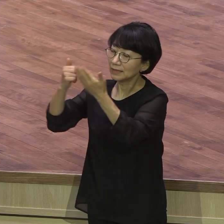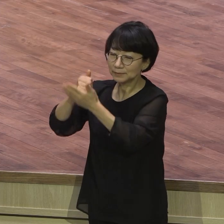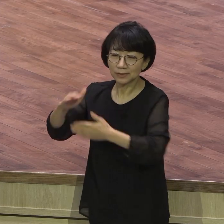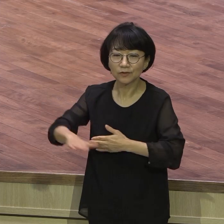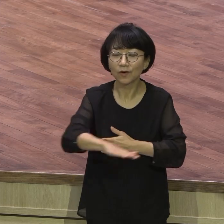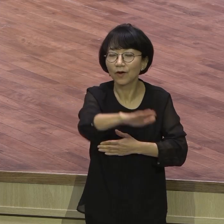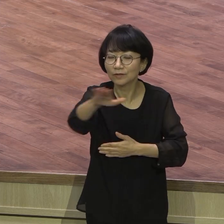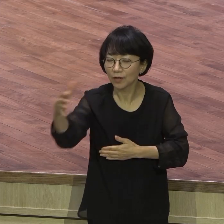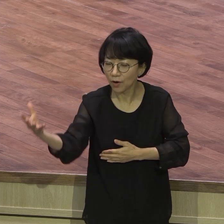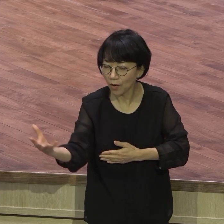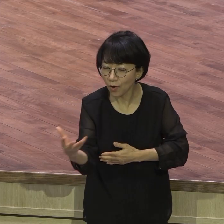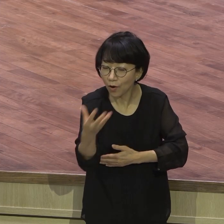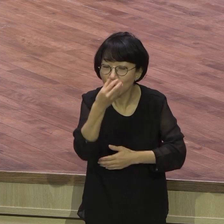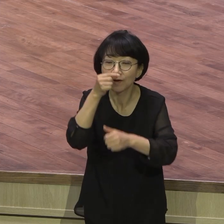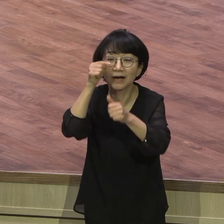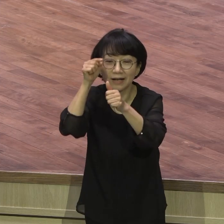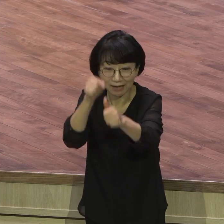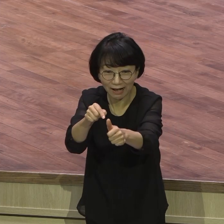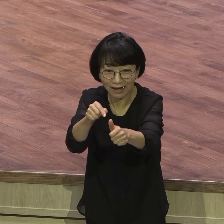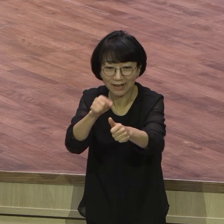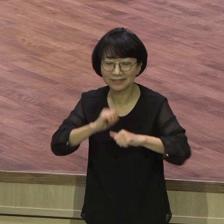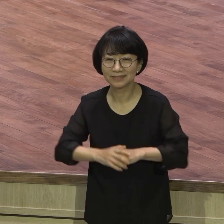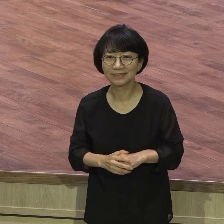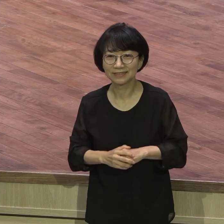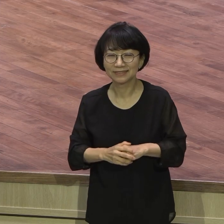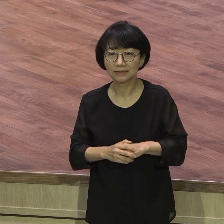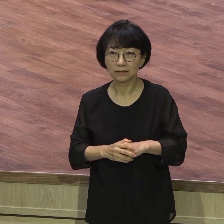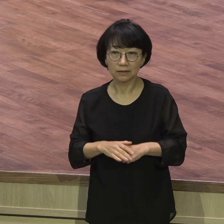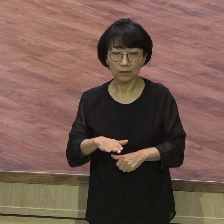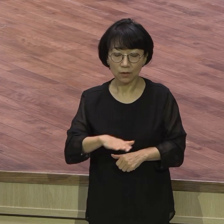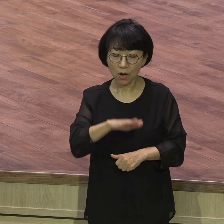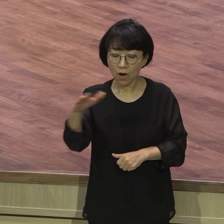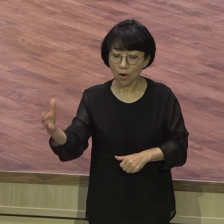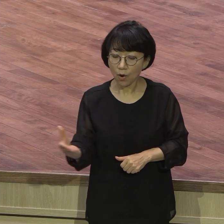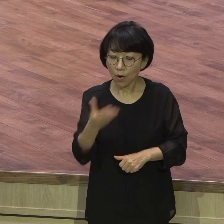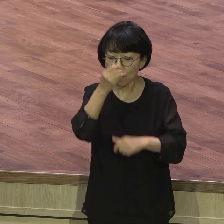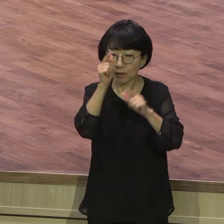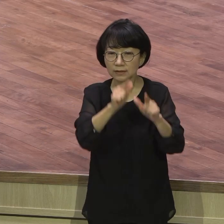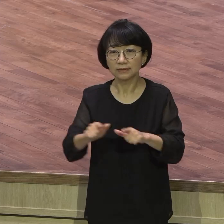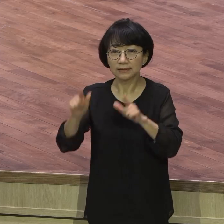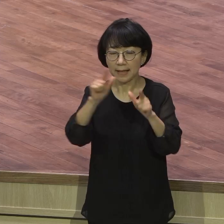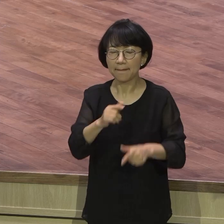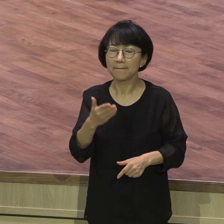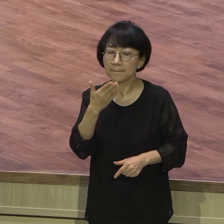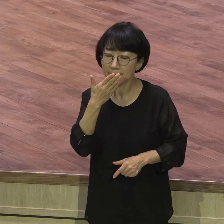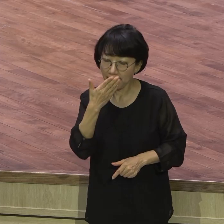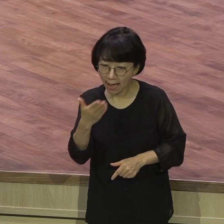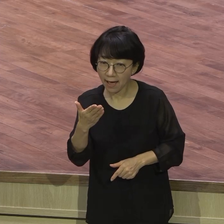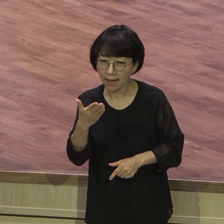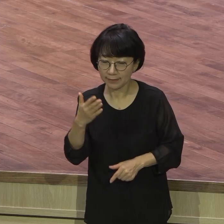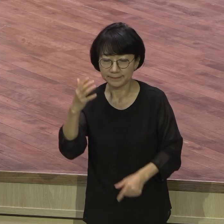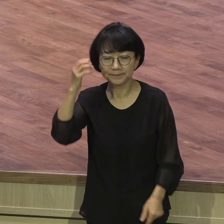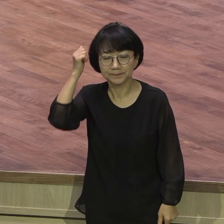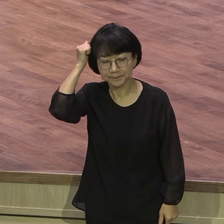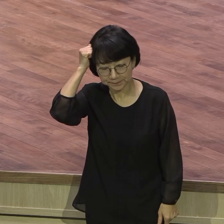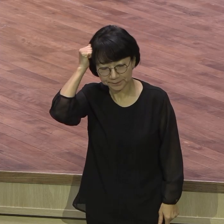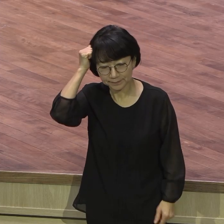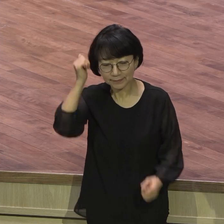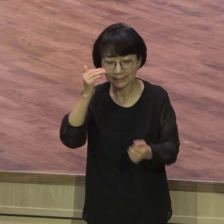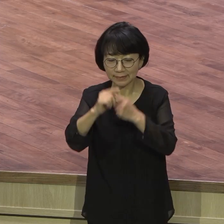살아갈 수 있다. 거룩한 삶을 살 수 있다. 말씀을 붙잡고 그 말씀을 온전히